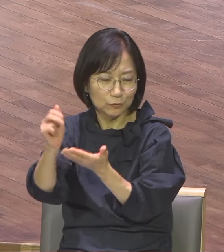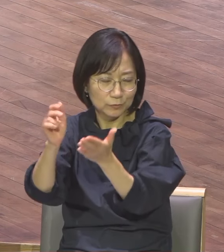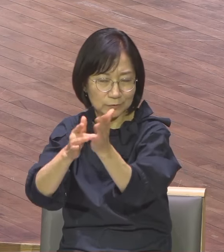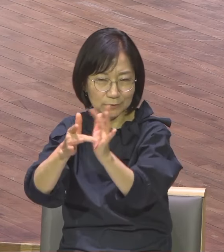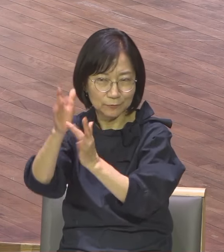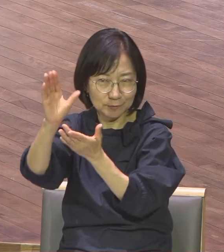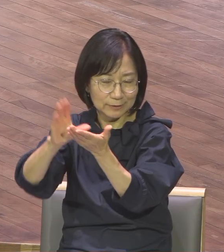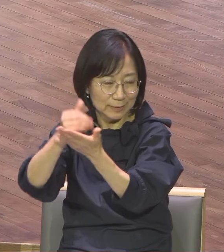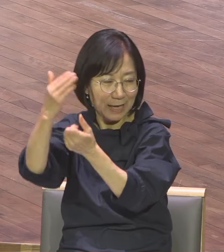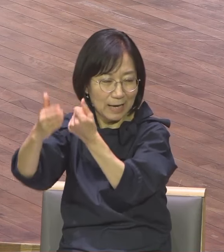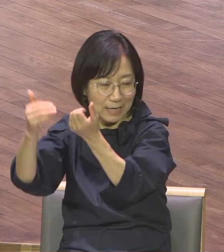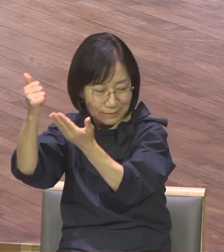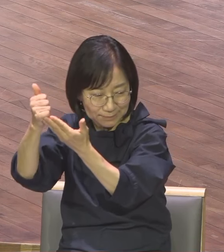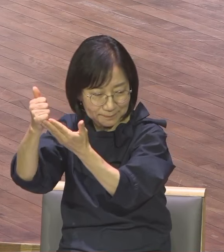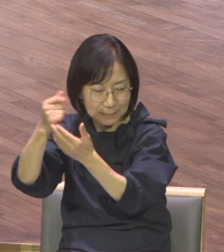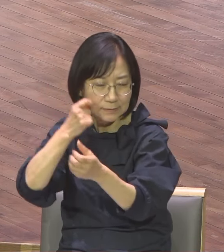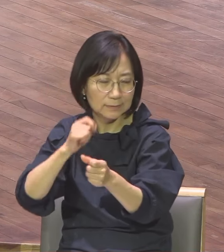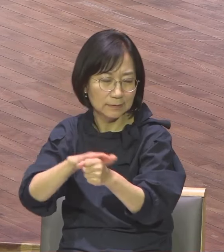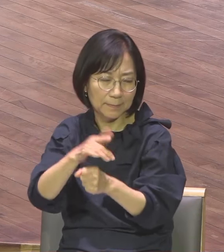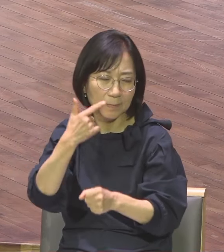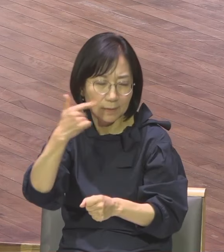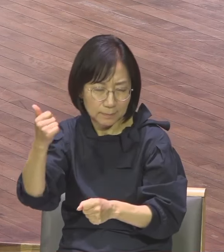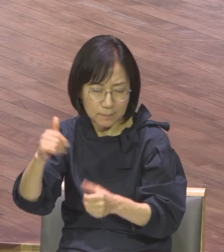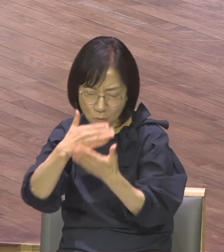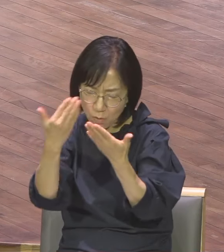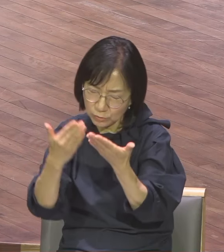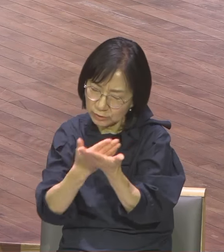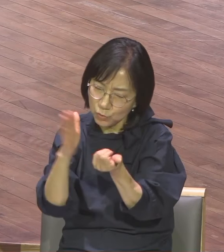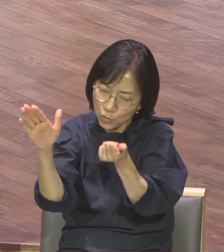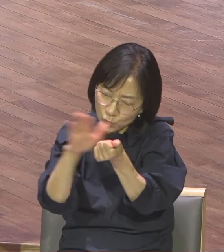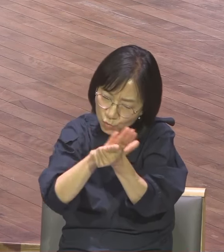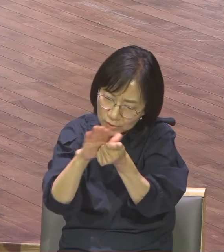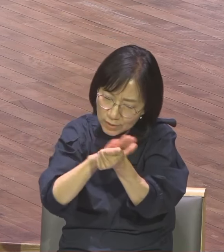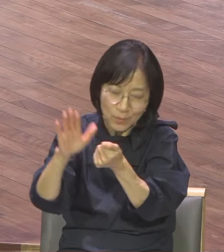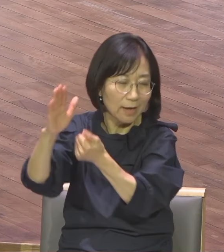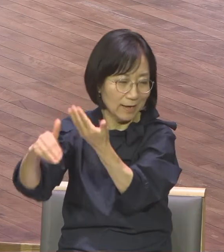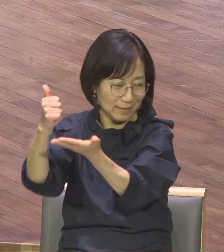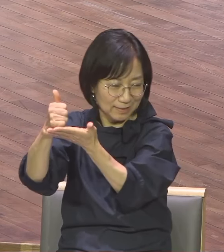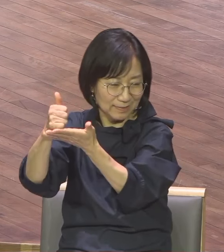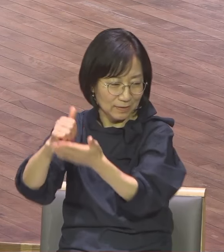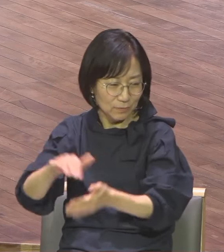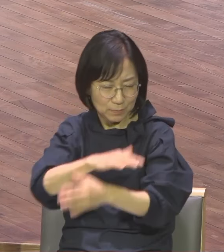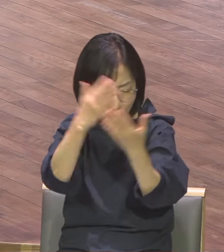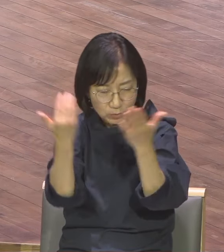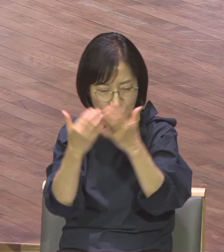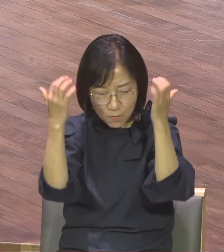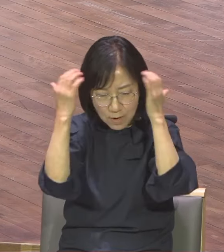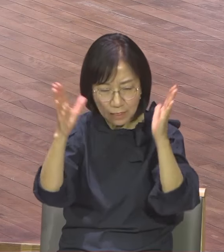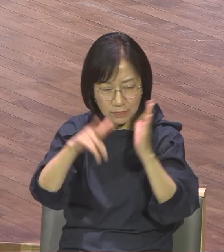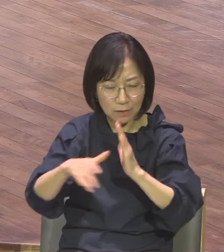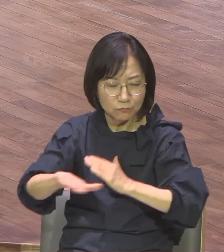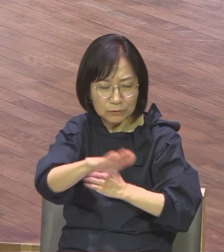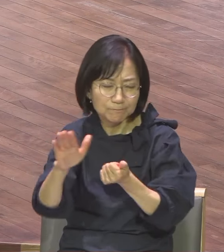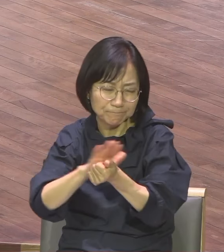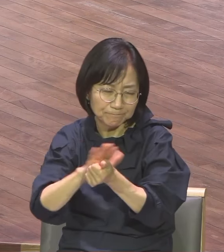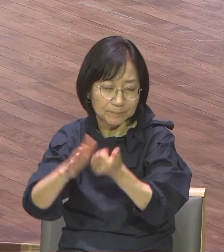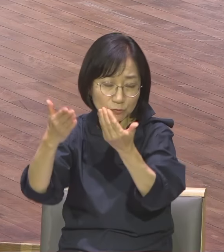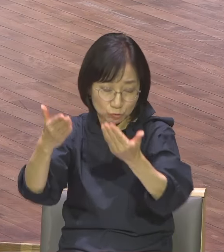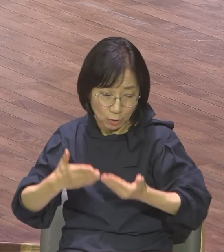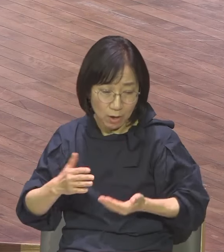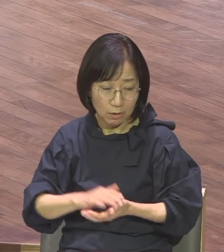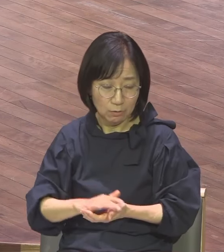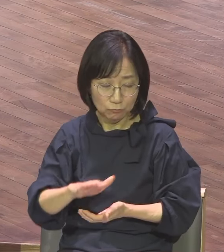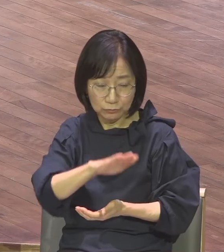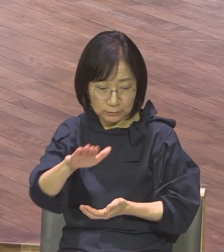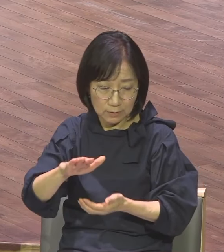하나님이시요 자비의 아버지시요 우리 모든 위로의 하나님이시며 우리의 모든 환난 중에서 우리를 위로하사 우리로